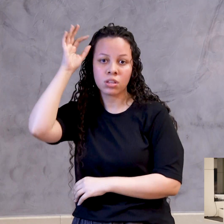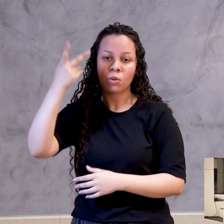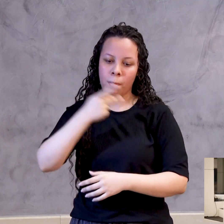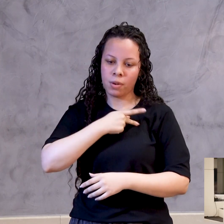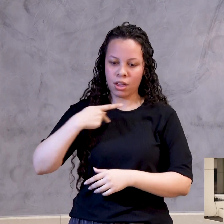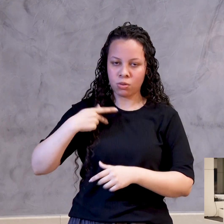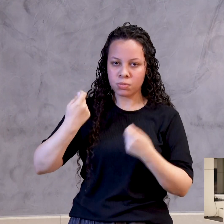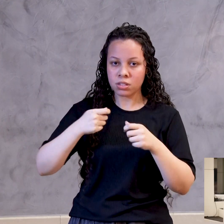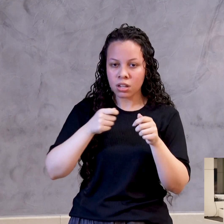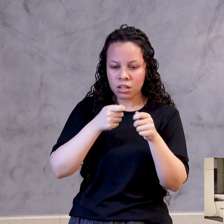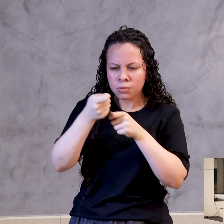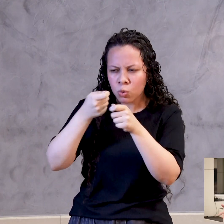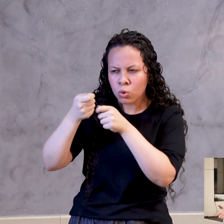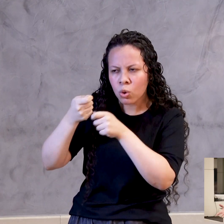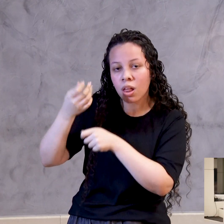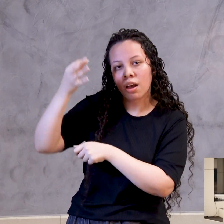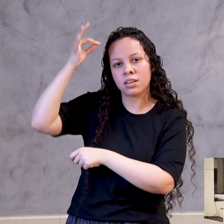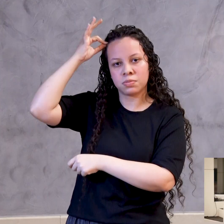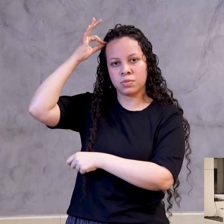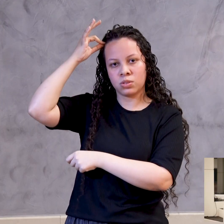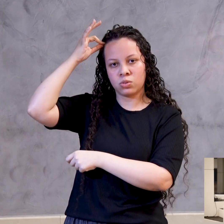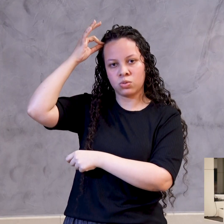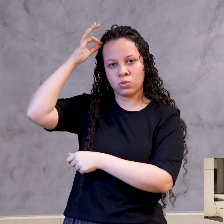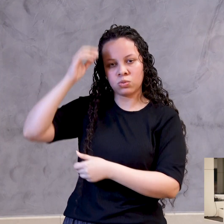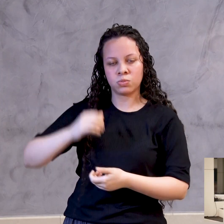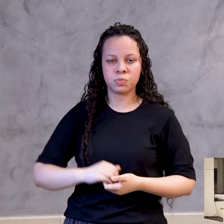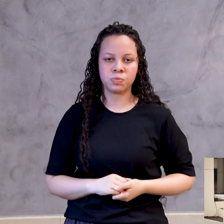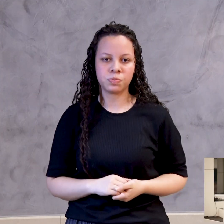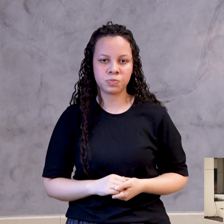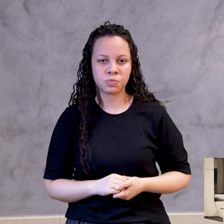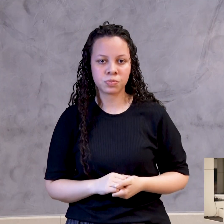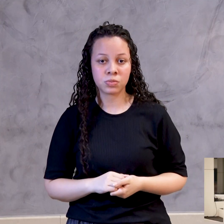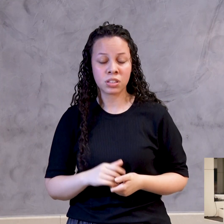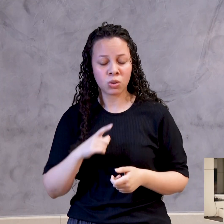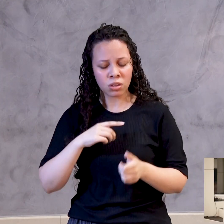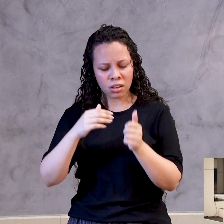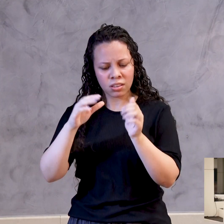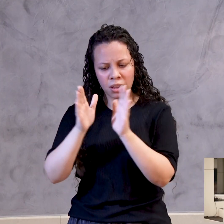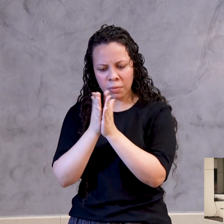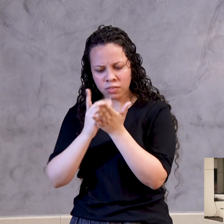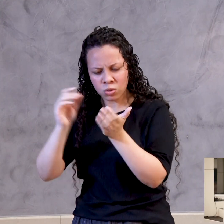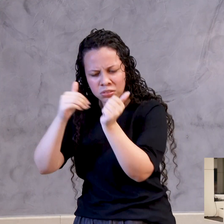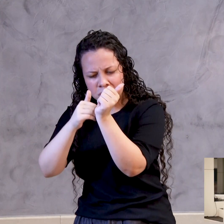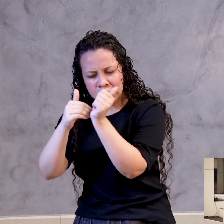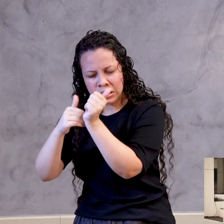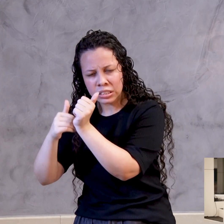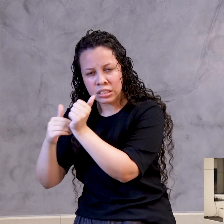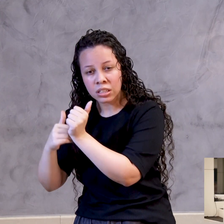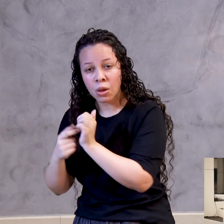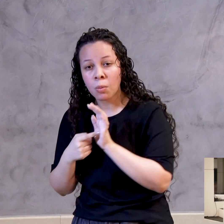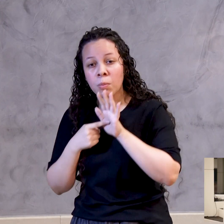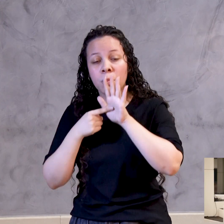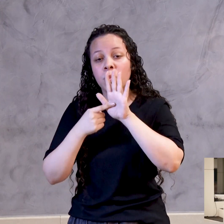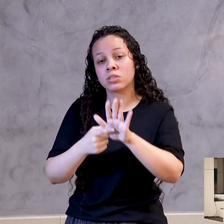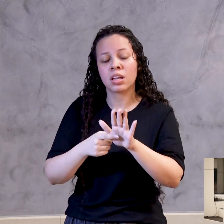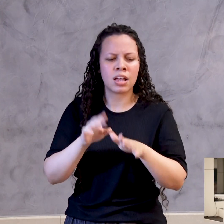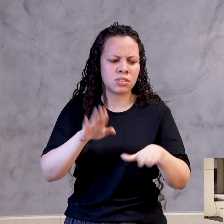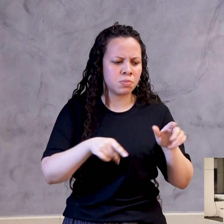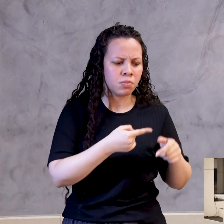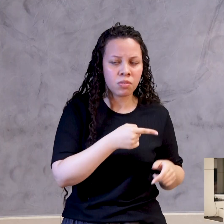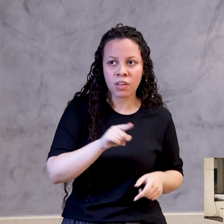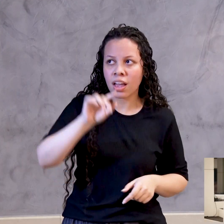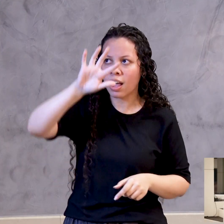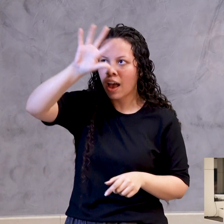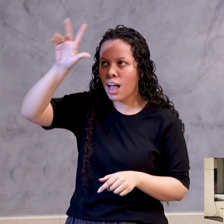é? E muitos símbolos dentro da Escritura a esse homem. Pode ser que ele não vá na África dominar